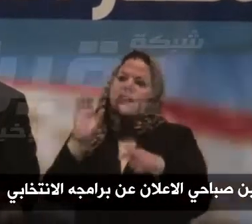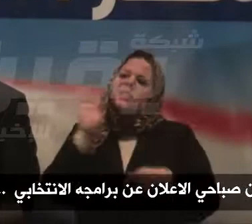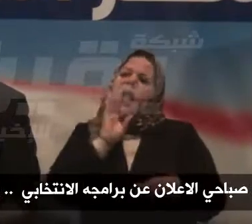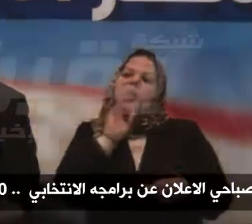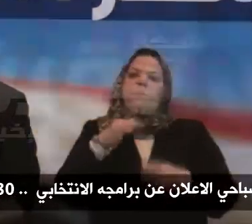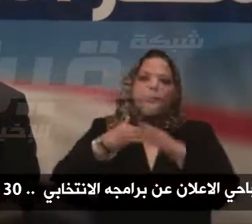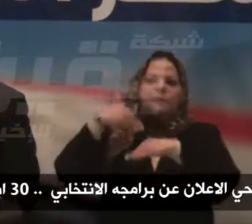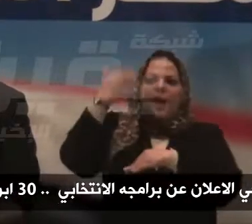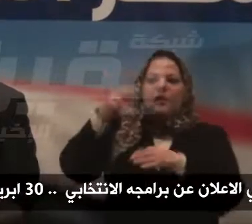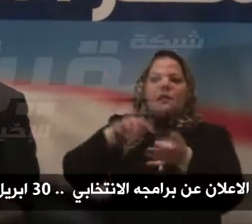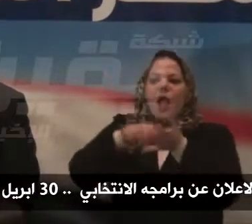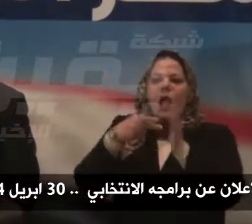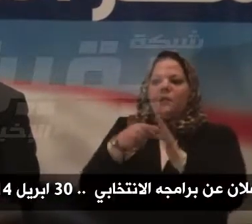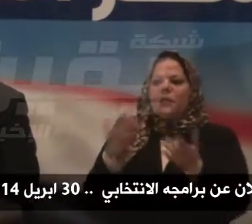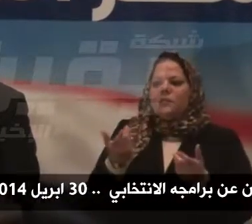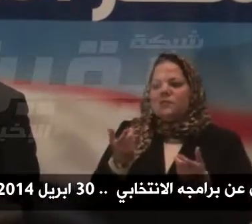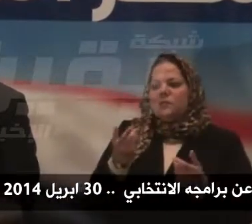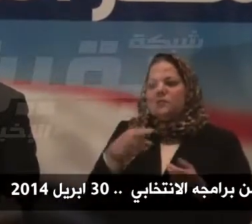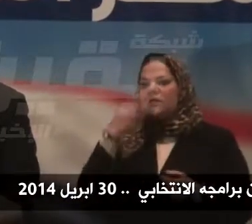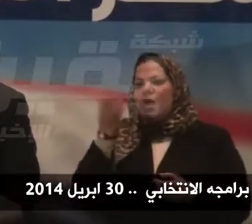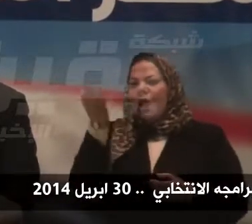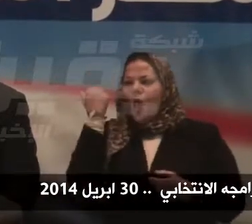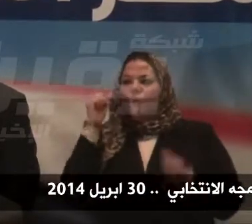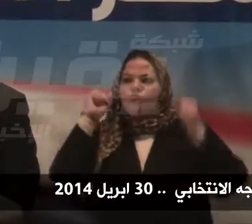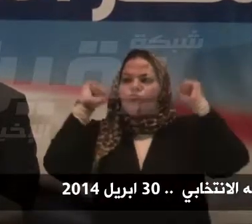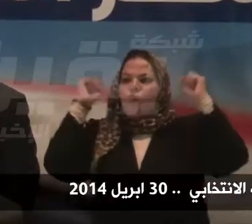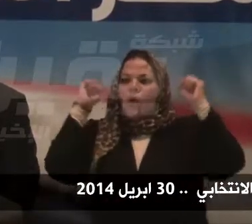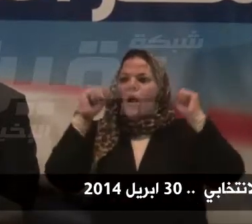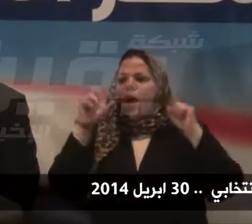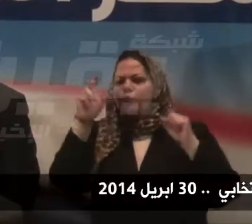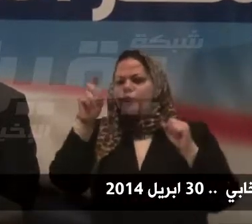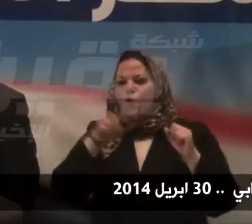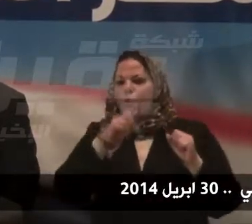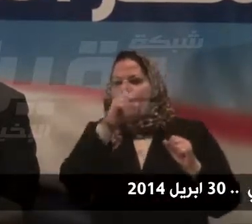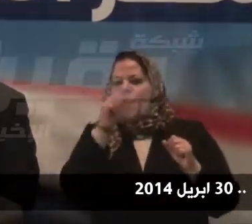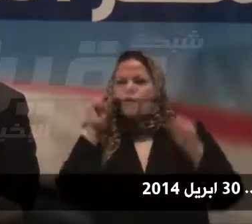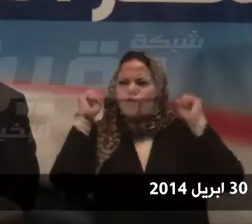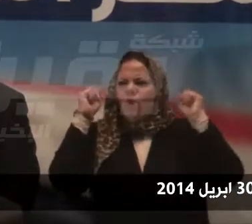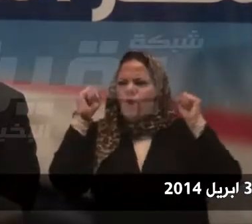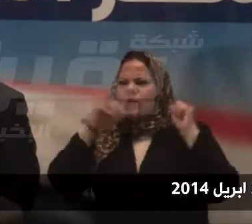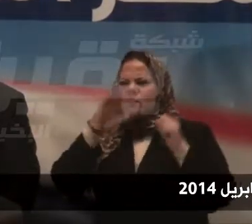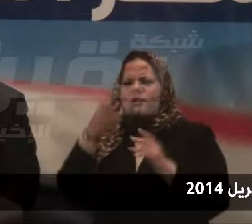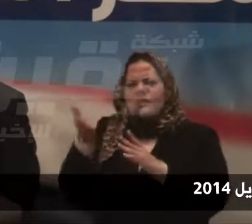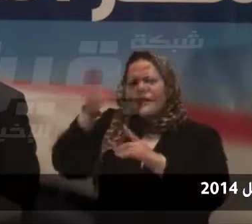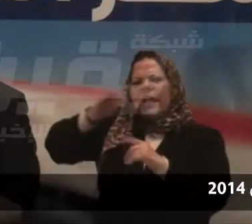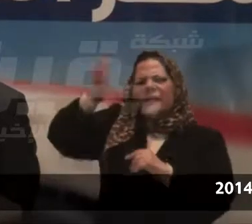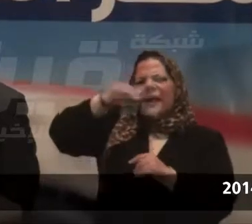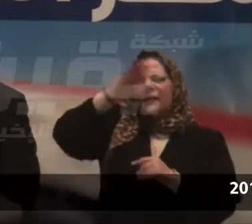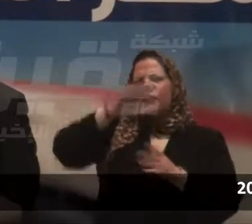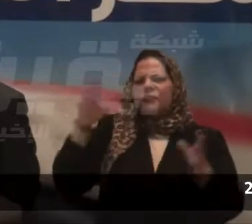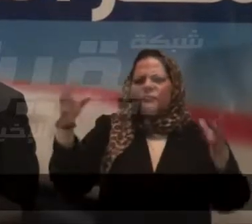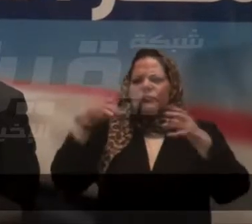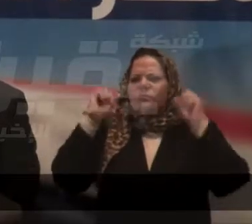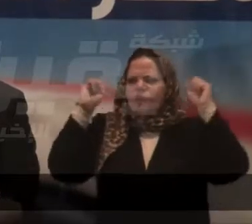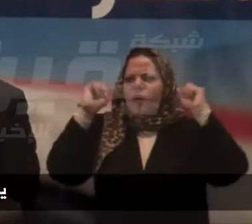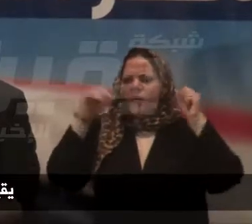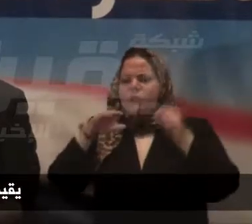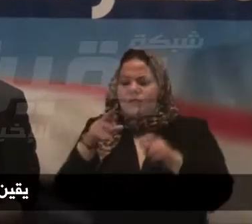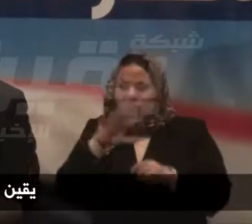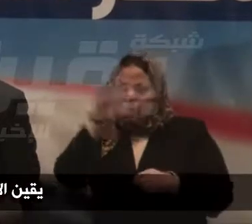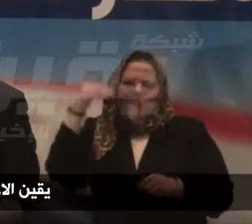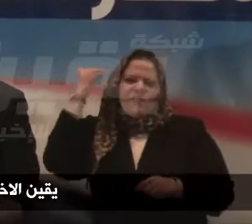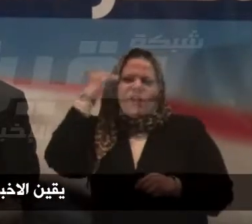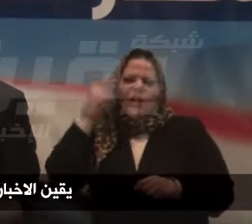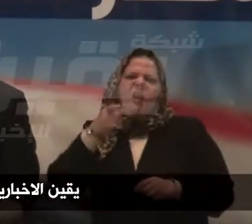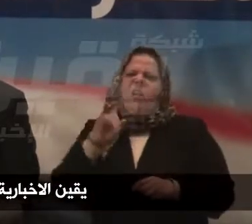إيه. لما قامت ثورة 25 يناير كانت قامت بسبب أسباب وما كانتش مؤامرة زي ما